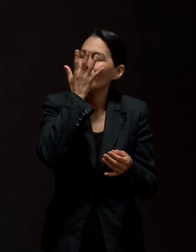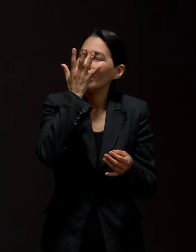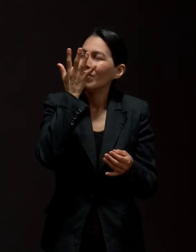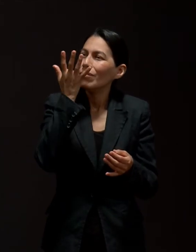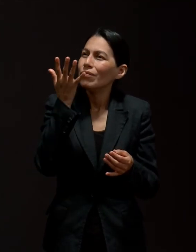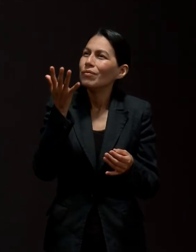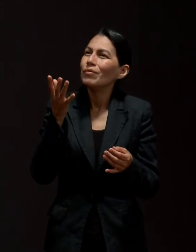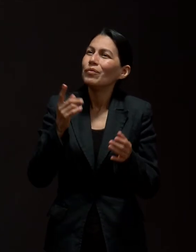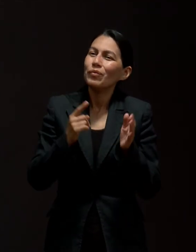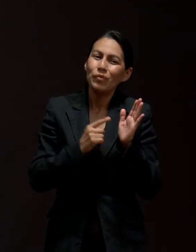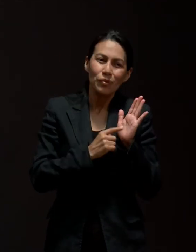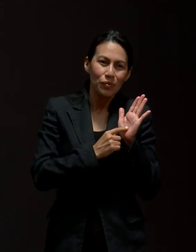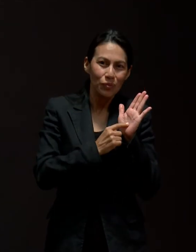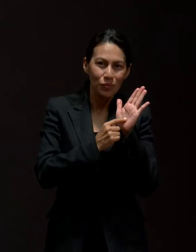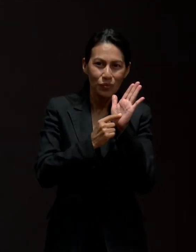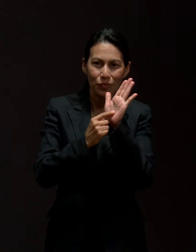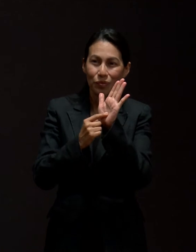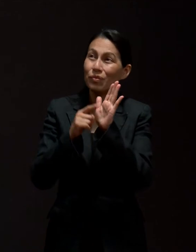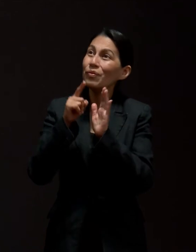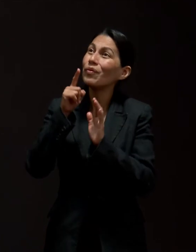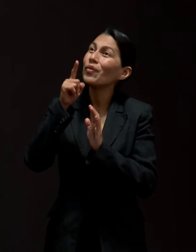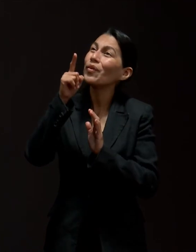presencia.